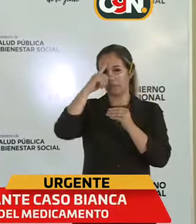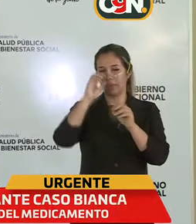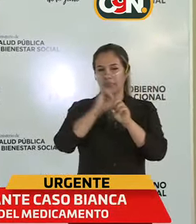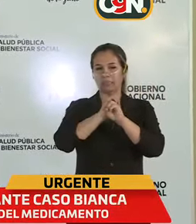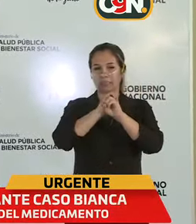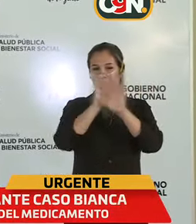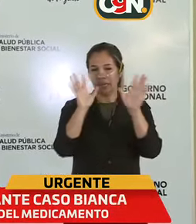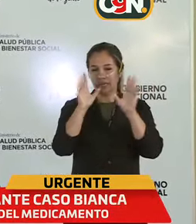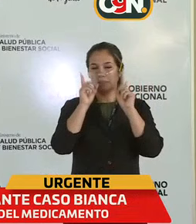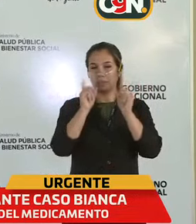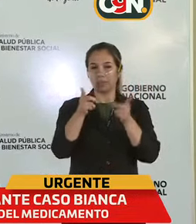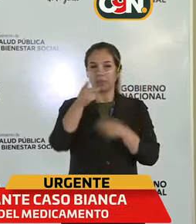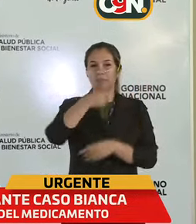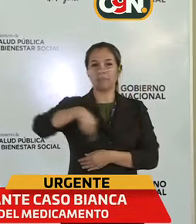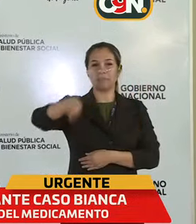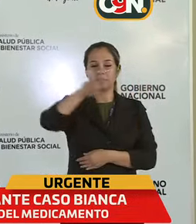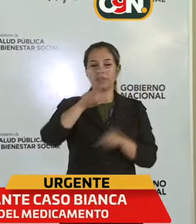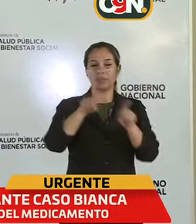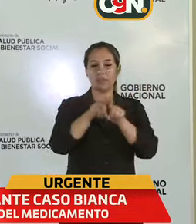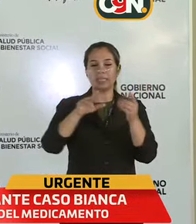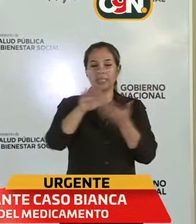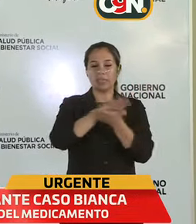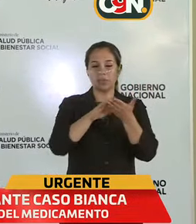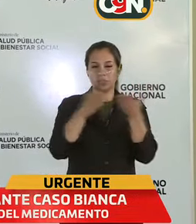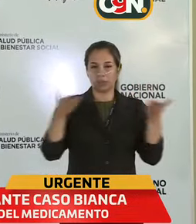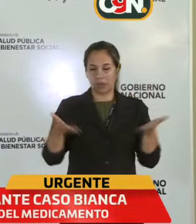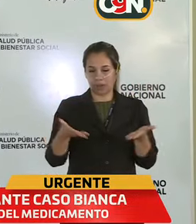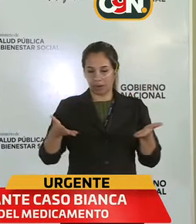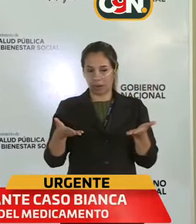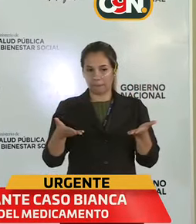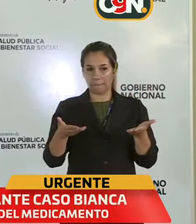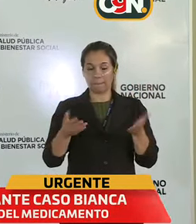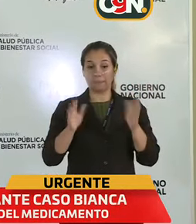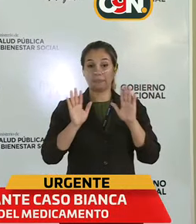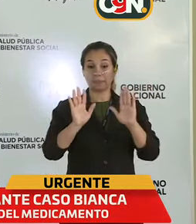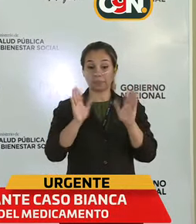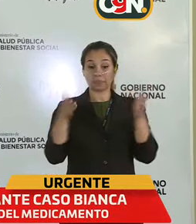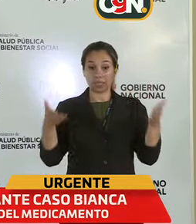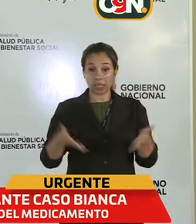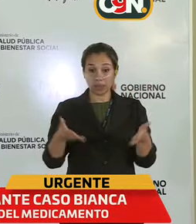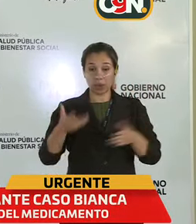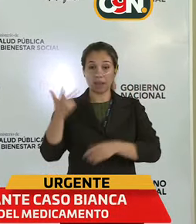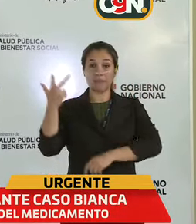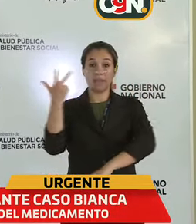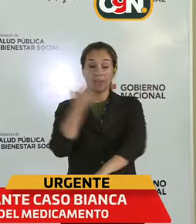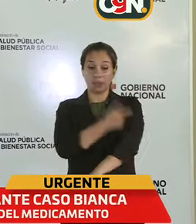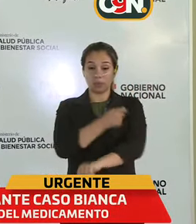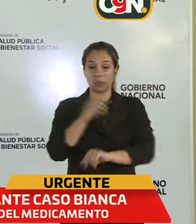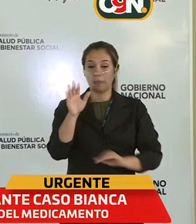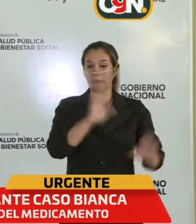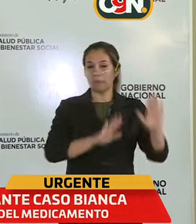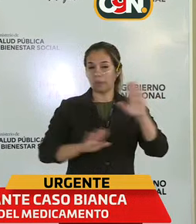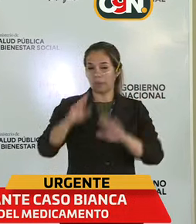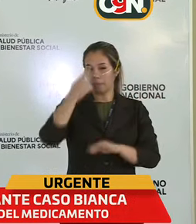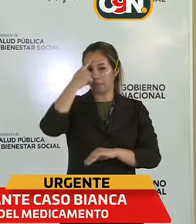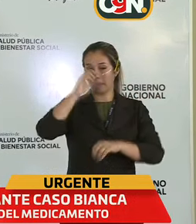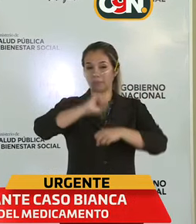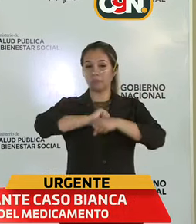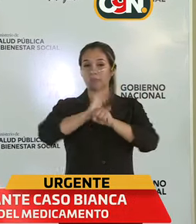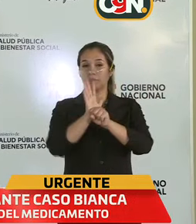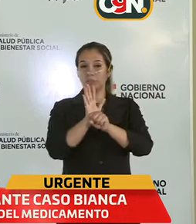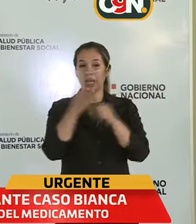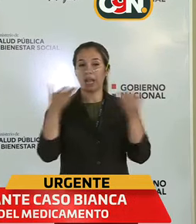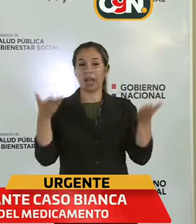poco al alcance de una situación actual. En este momento, las vacunas que se están proyectando para el COVID